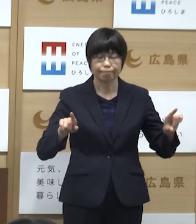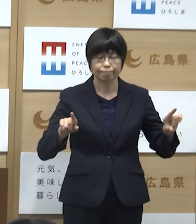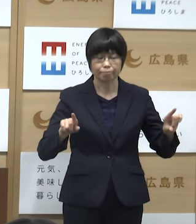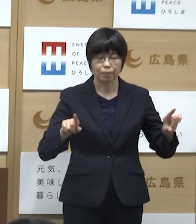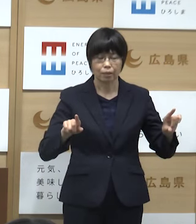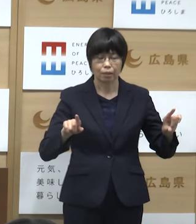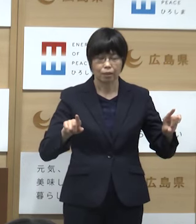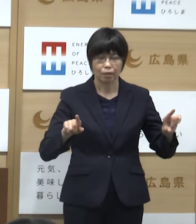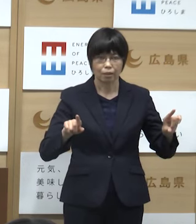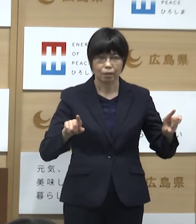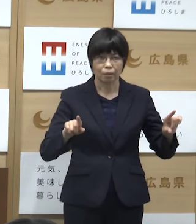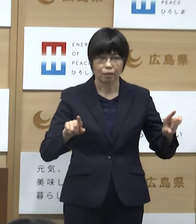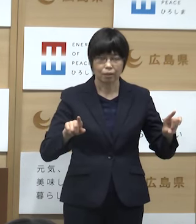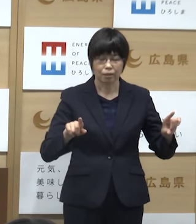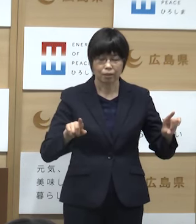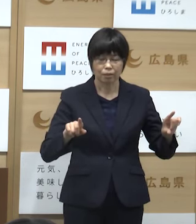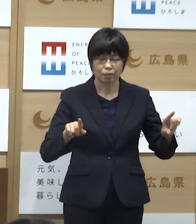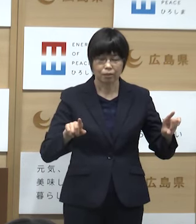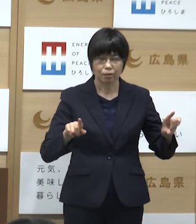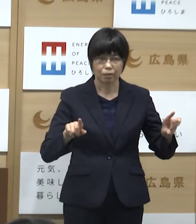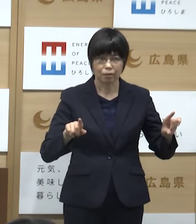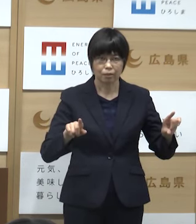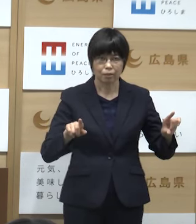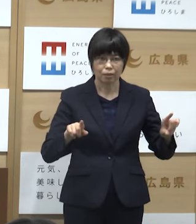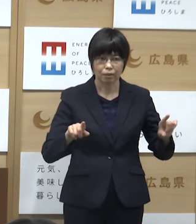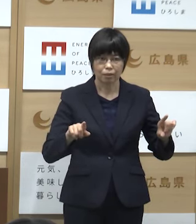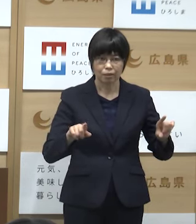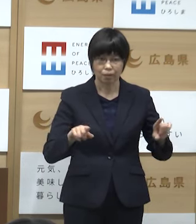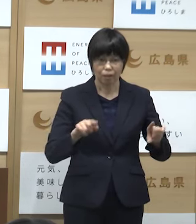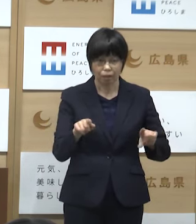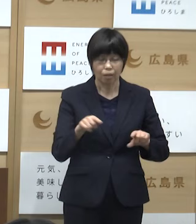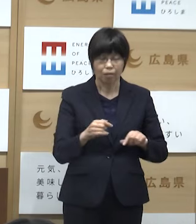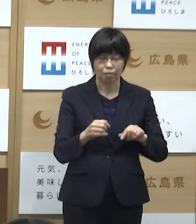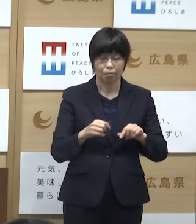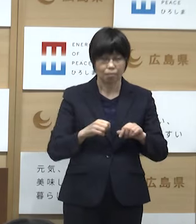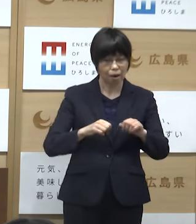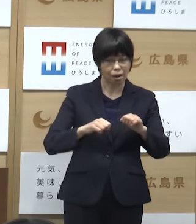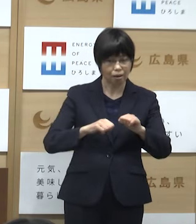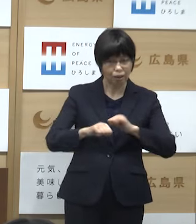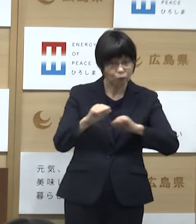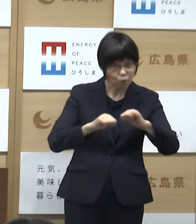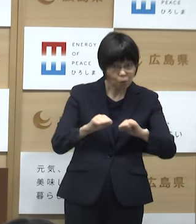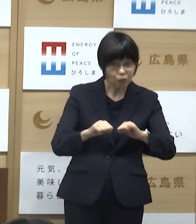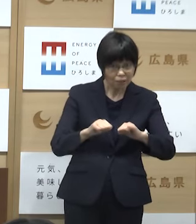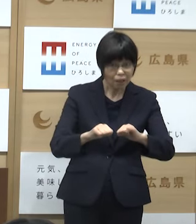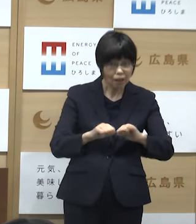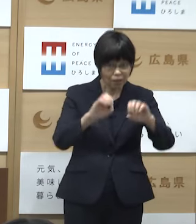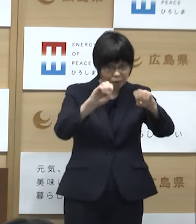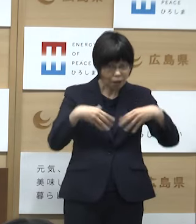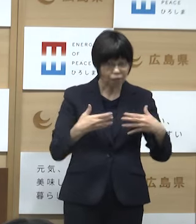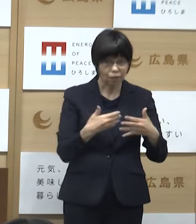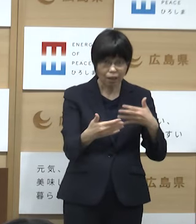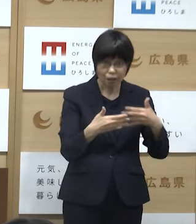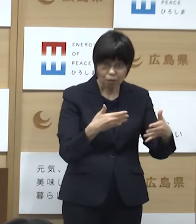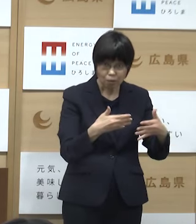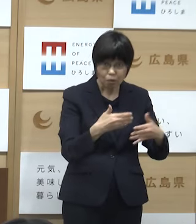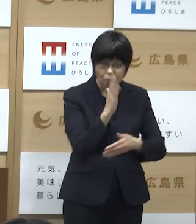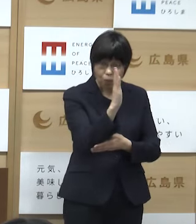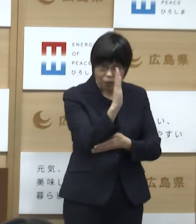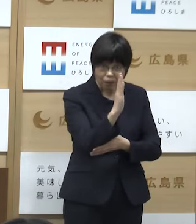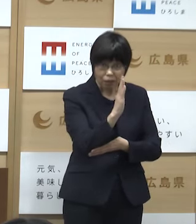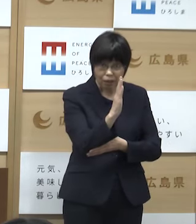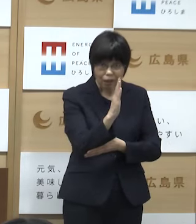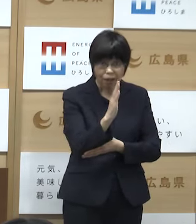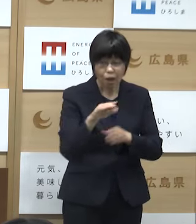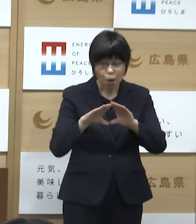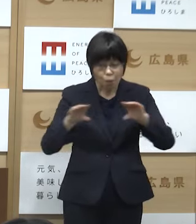まあ、実際にですね、この、その活動として、被爆体験の講話だとか、平和に関する意見交換だ